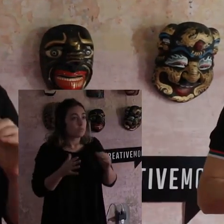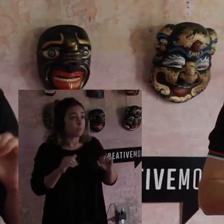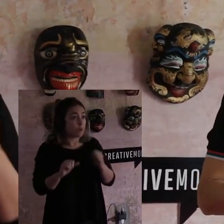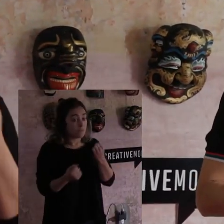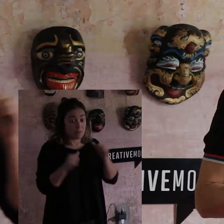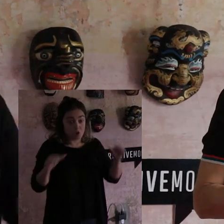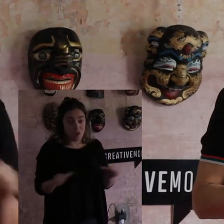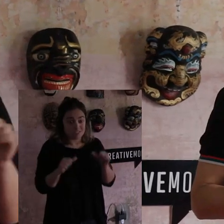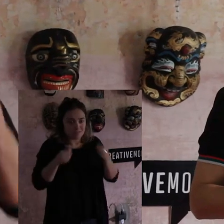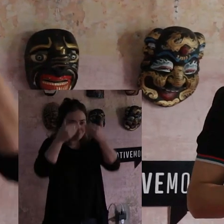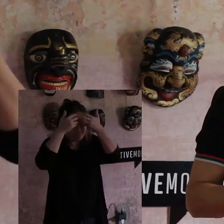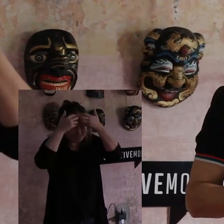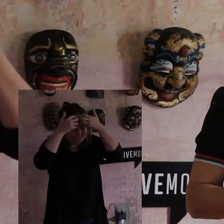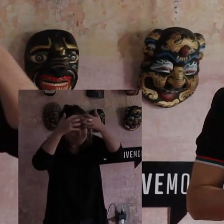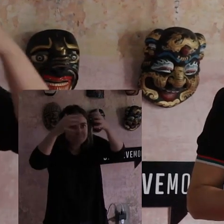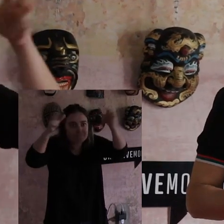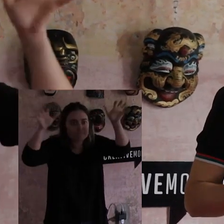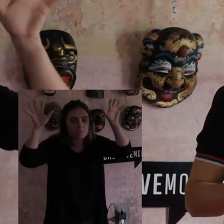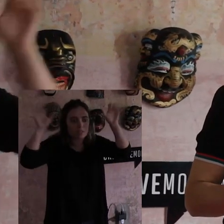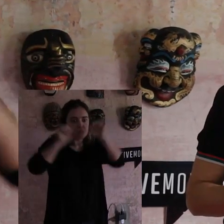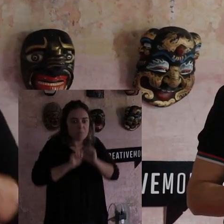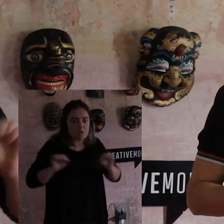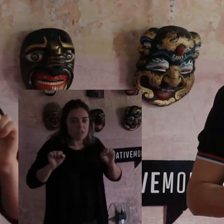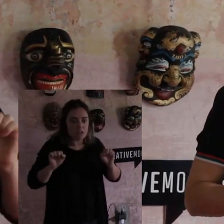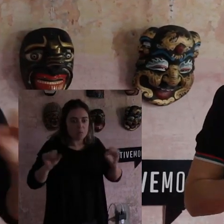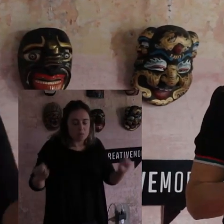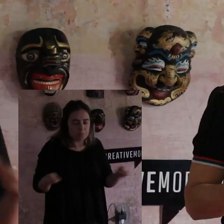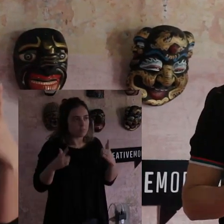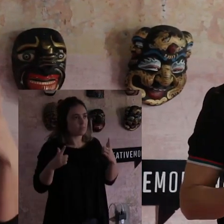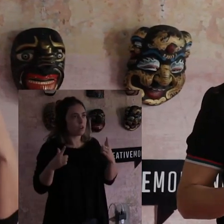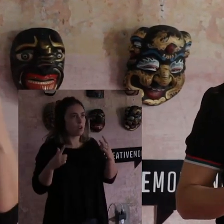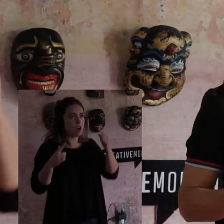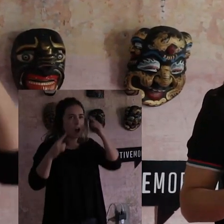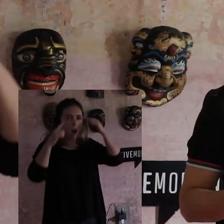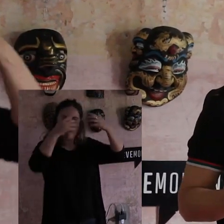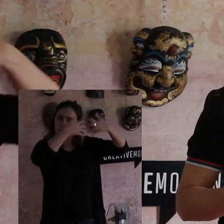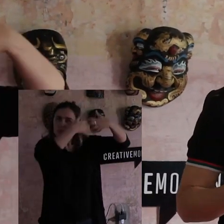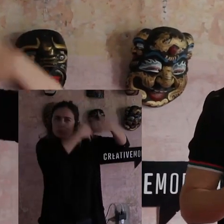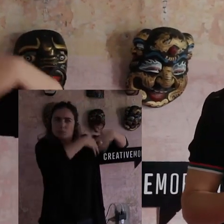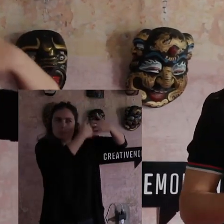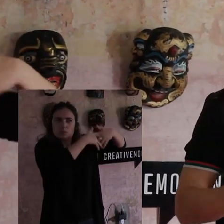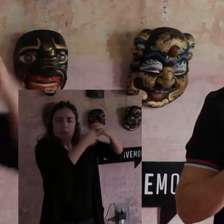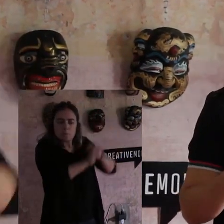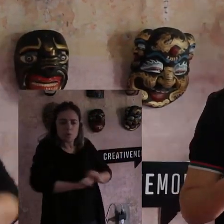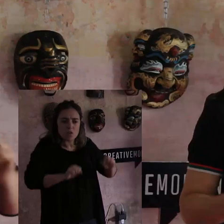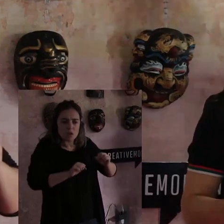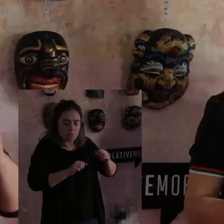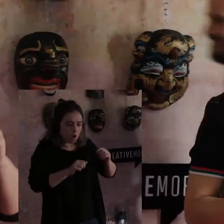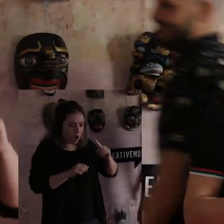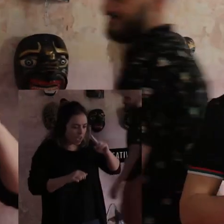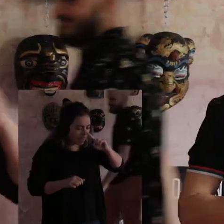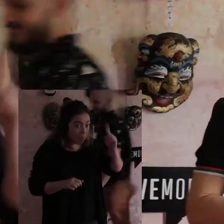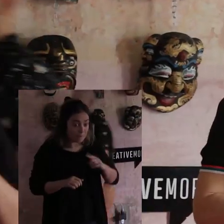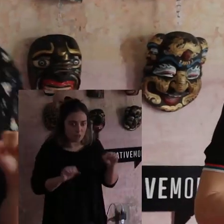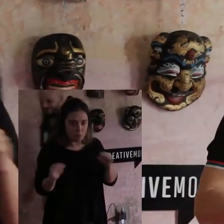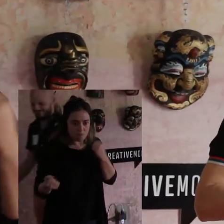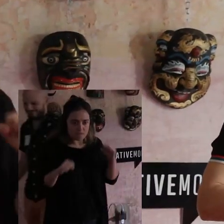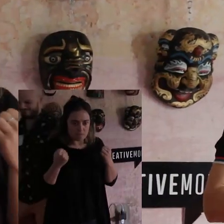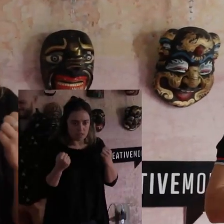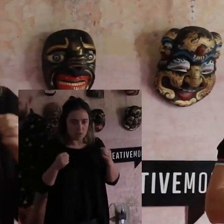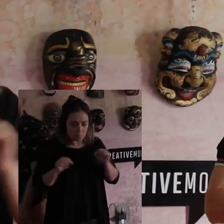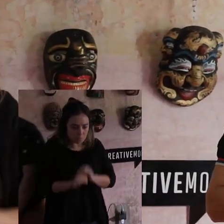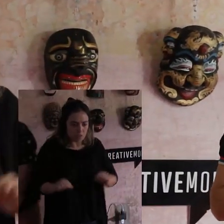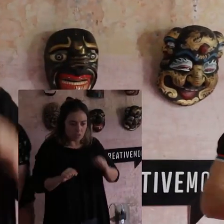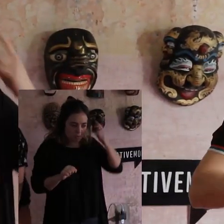hace es te abre el cerebro, te despierta las neuronas, te hace la sinapsis mucho más rápido, te despierta